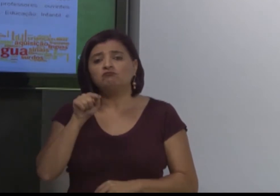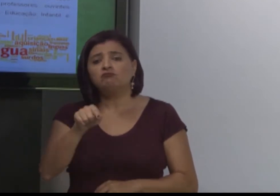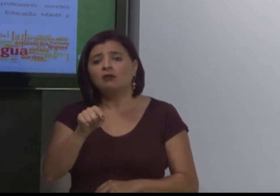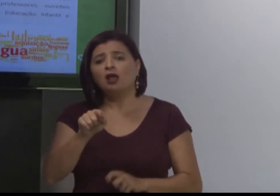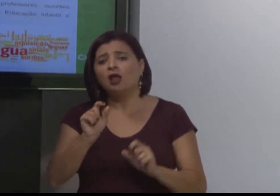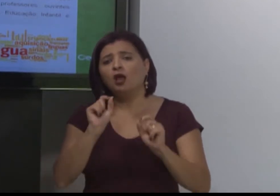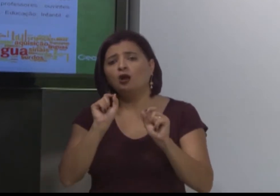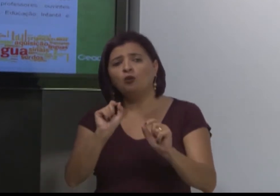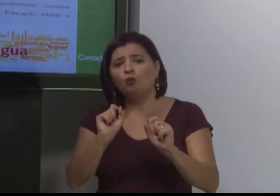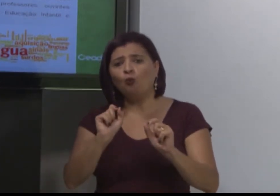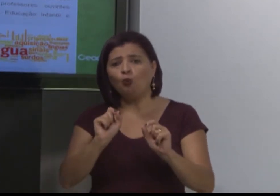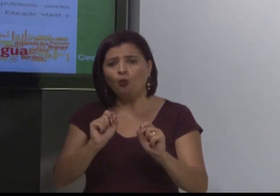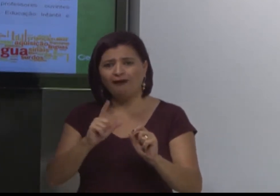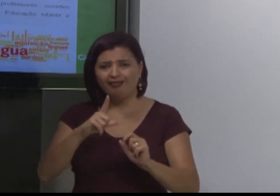há uma metodologia